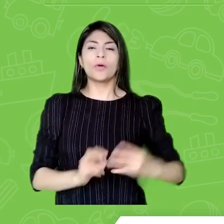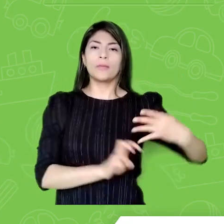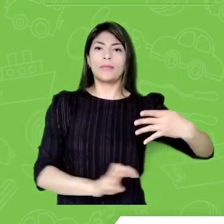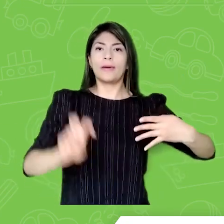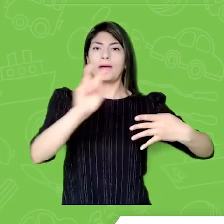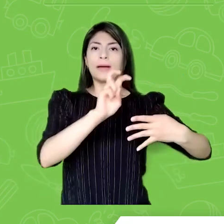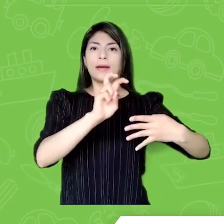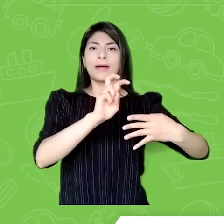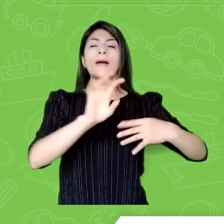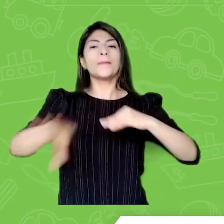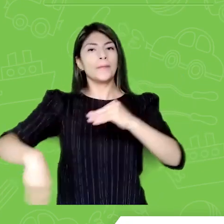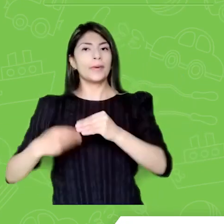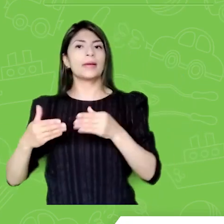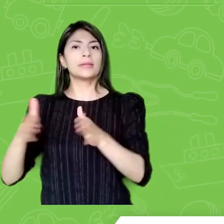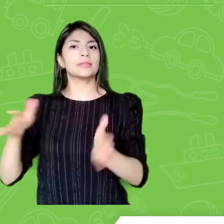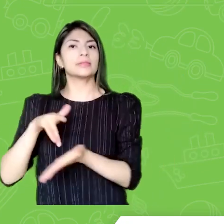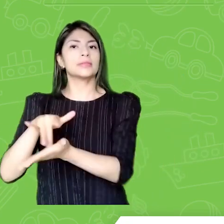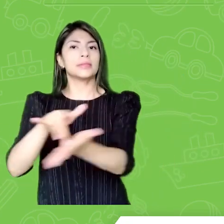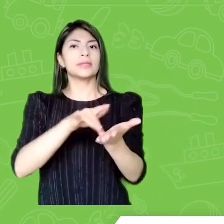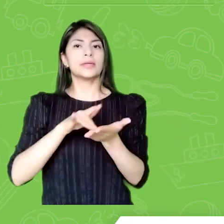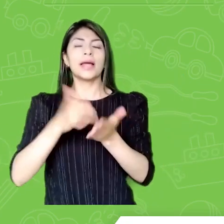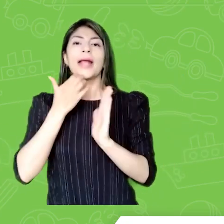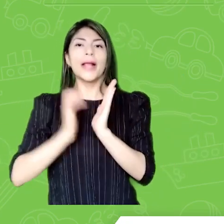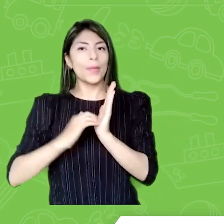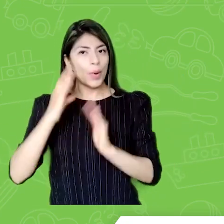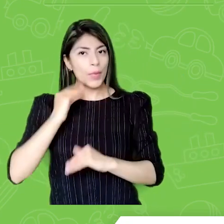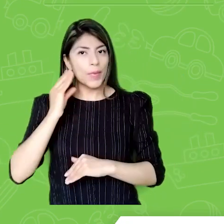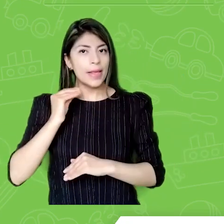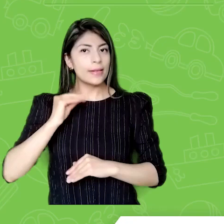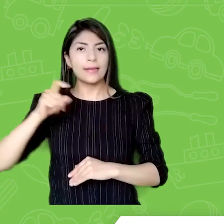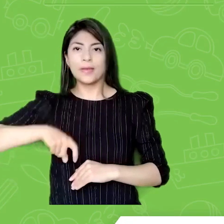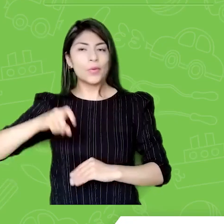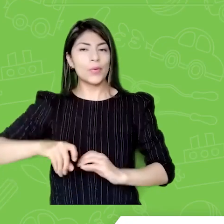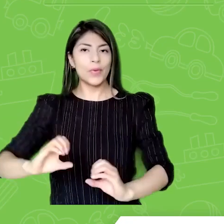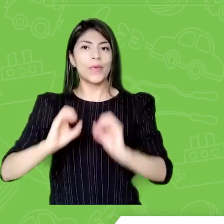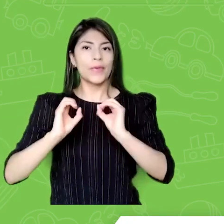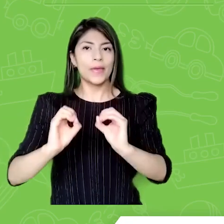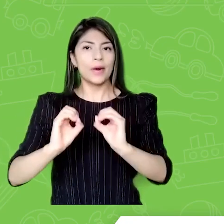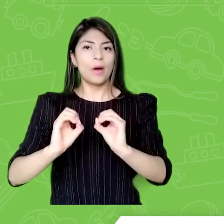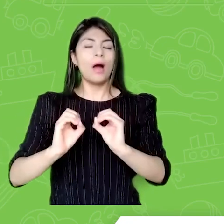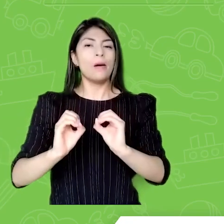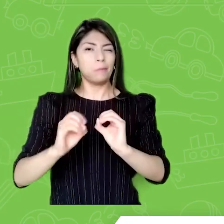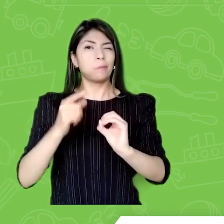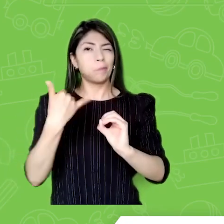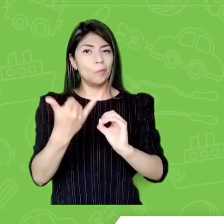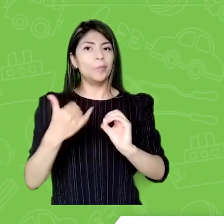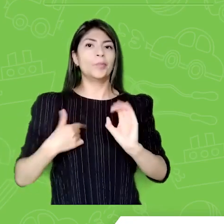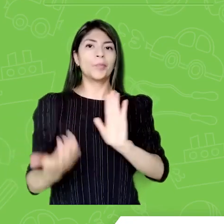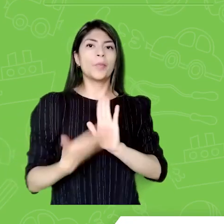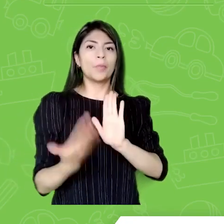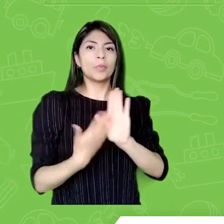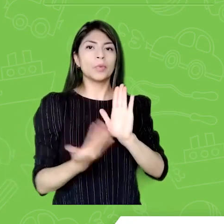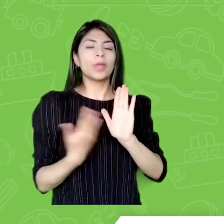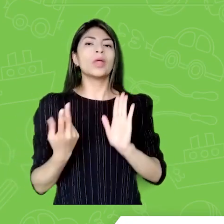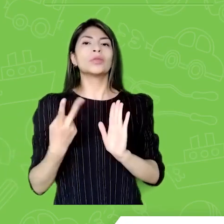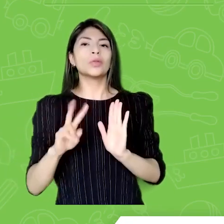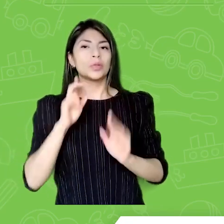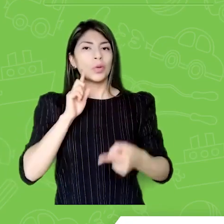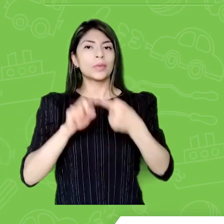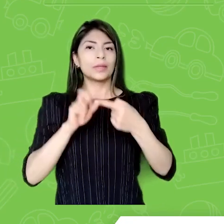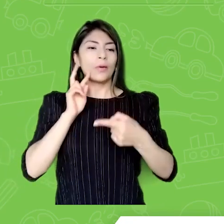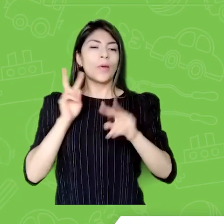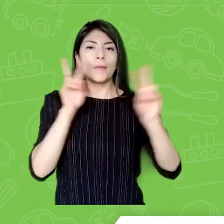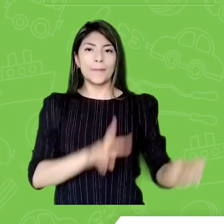selección en las modalidades de ascenso y abierto para los empleos que no requieren experiencia. Por favor remitirse a la página 12